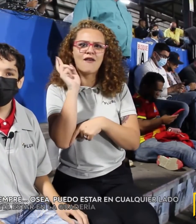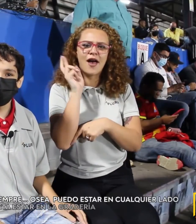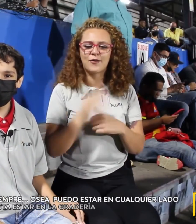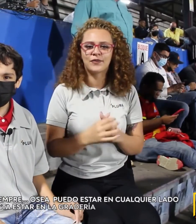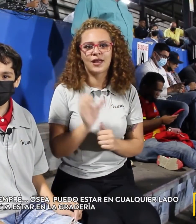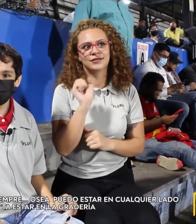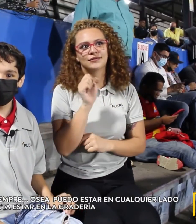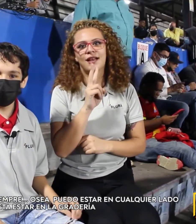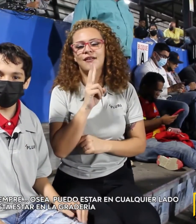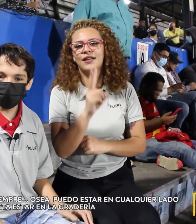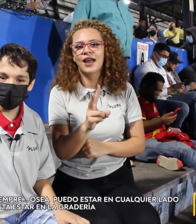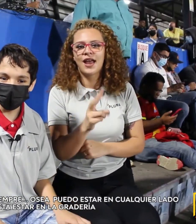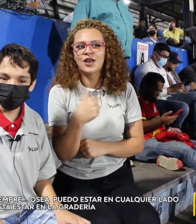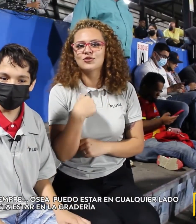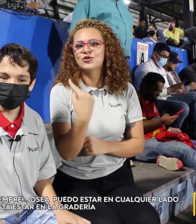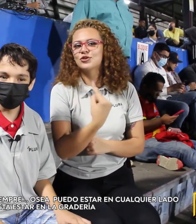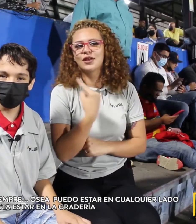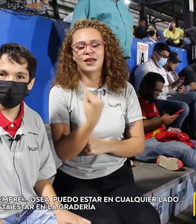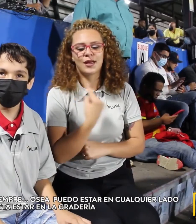Bueno, la verdad, yo siempre,